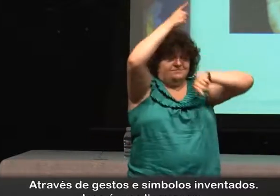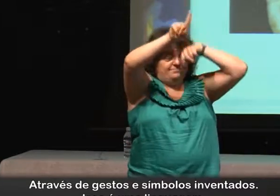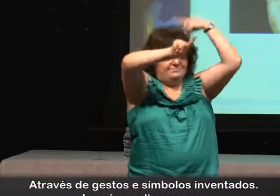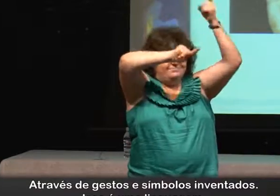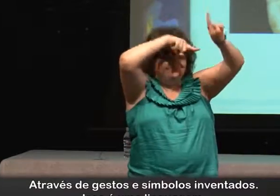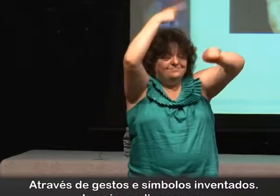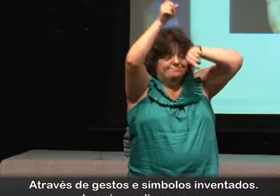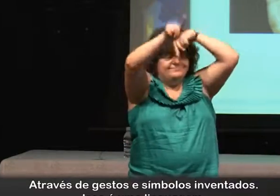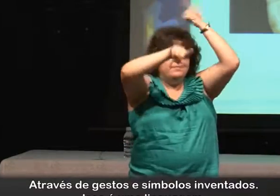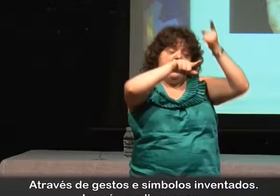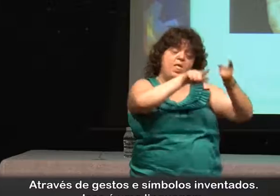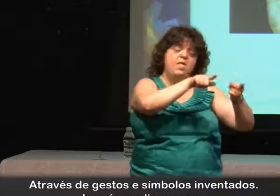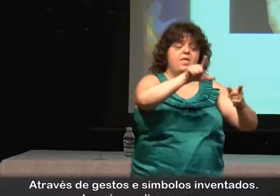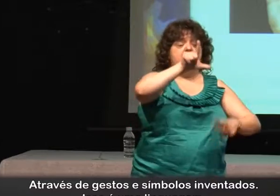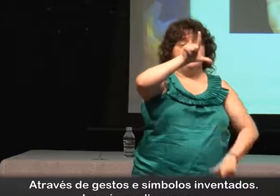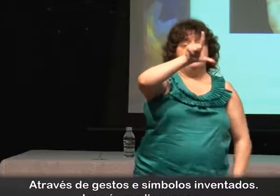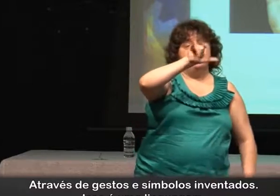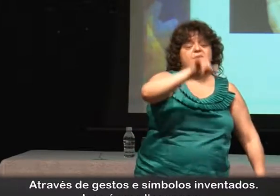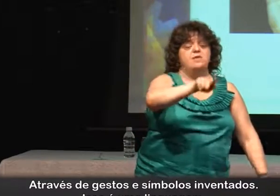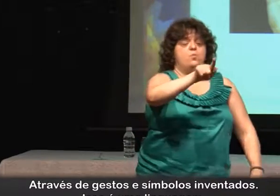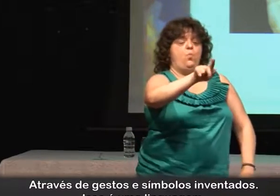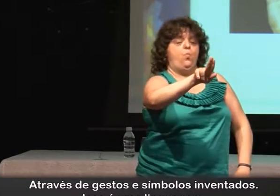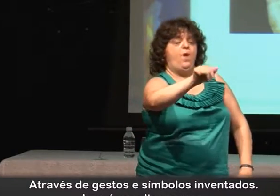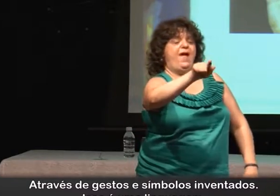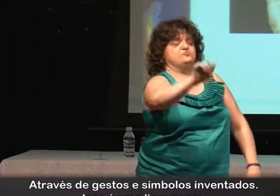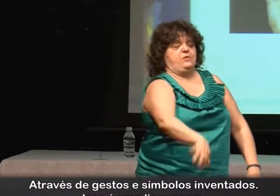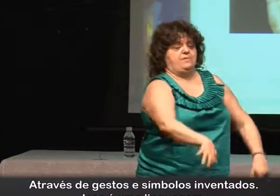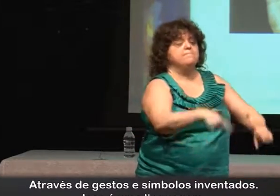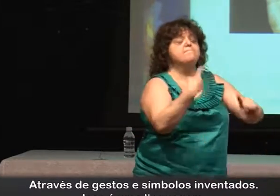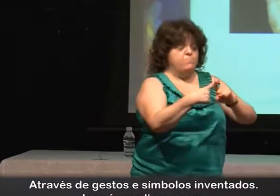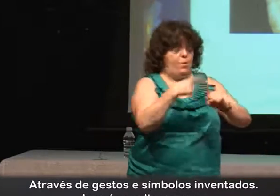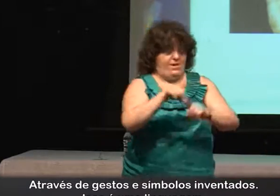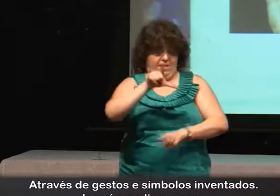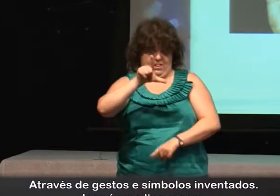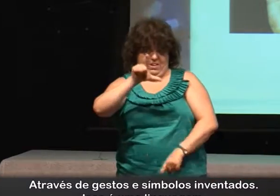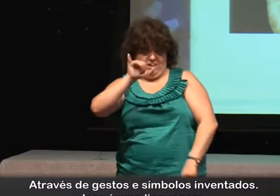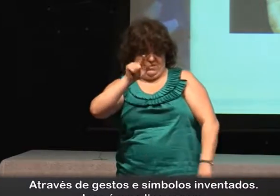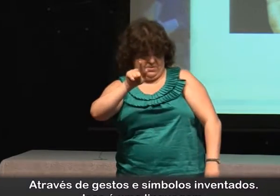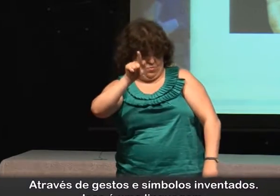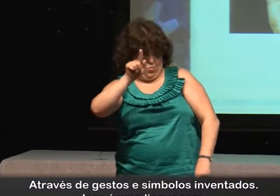através de gestos e de símbolos inventados. Isso é uma linguagem.